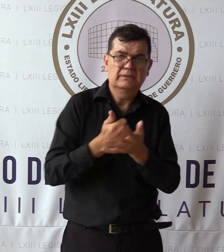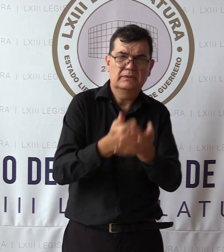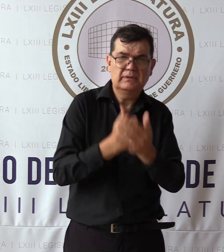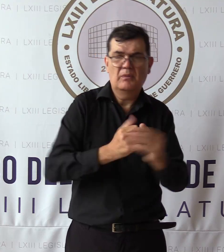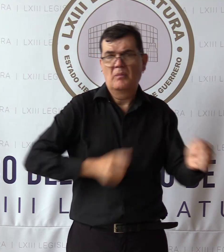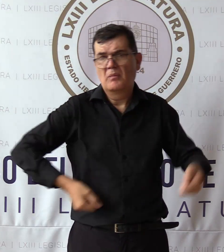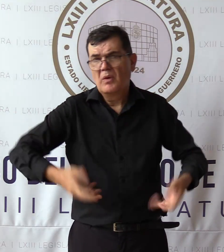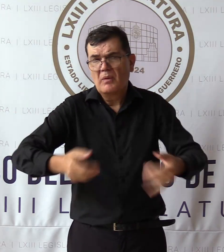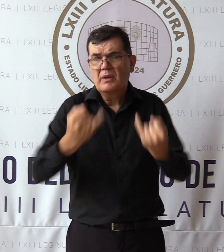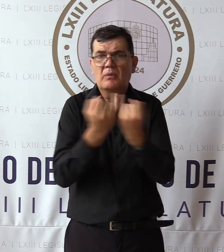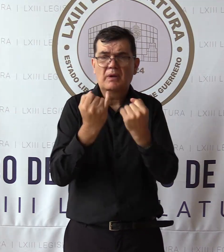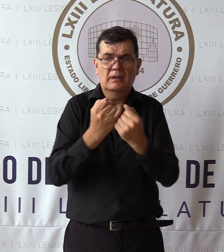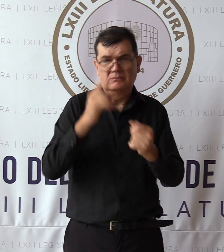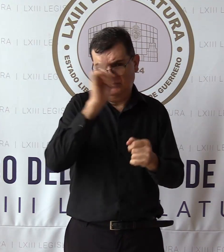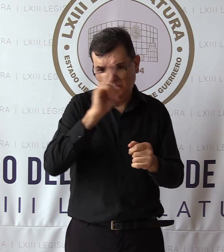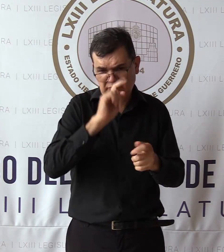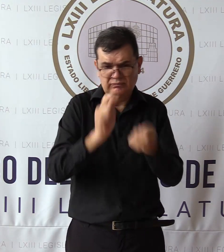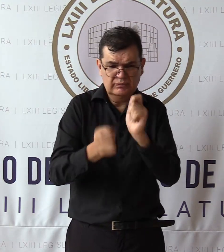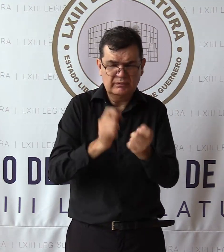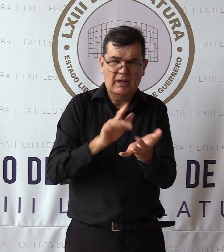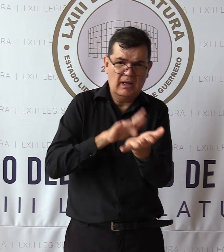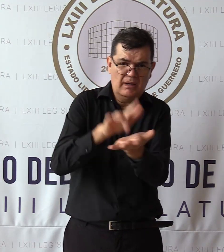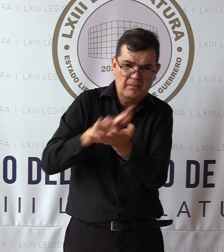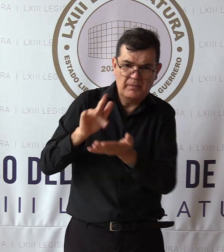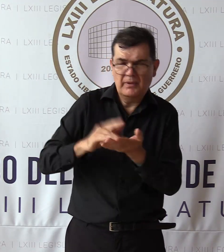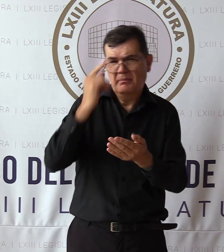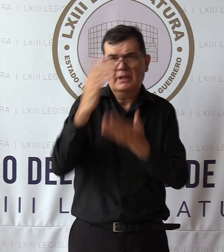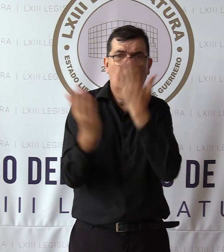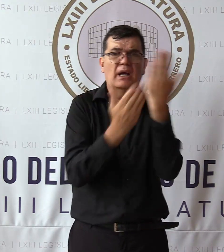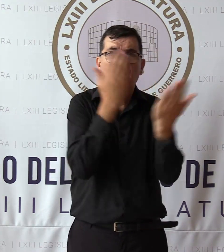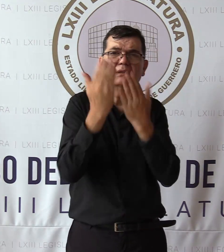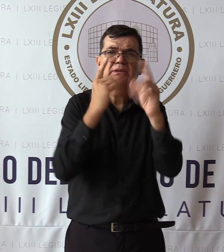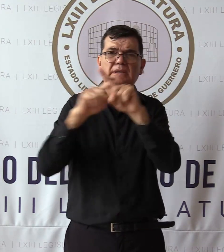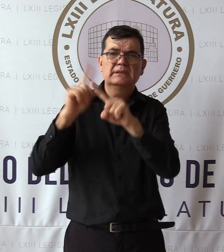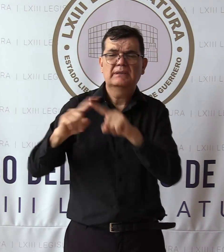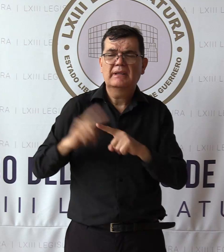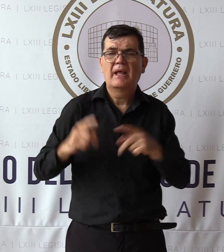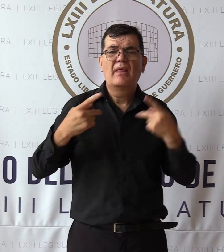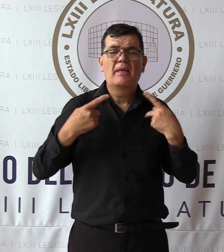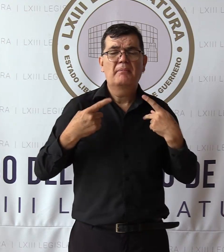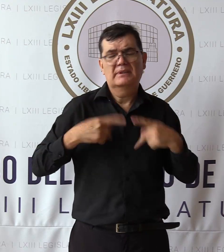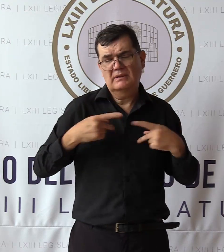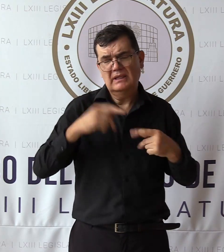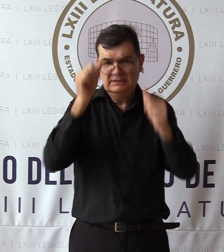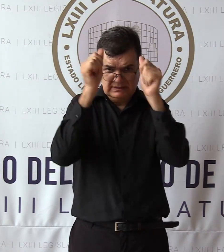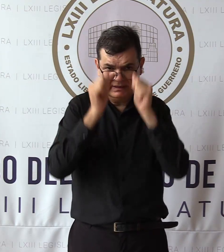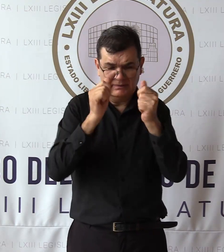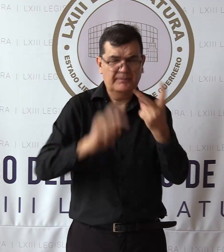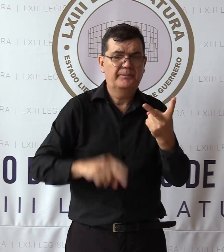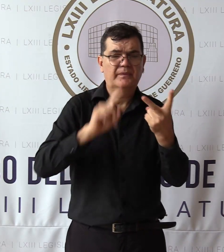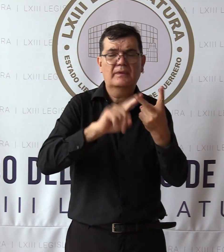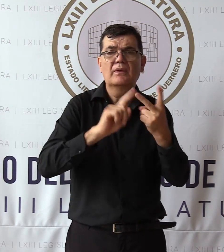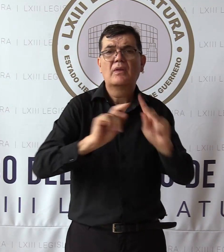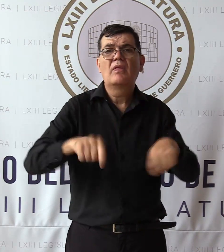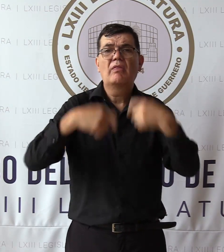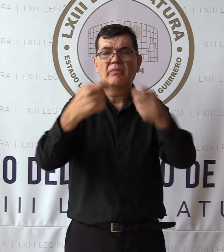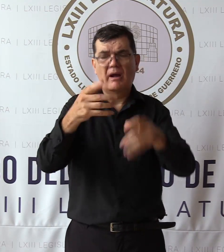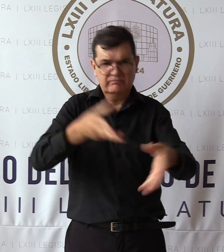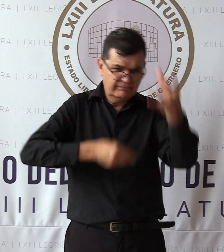la tutoría y el apoyo necesario para estudiantes con discapacidad visual. 2. Facilitar la adquisición y el aprendizaje